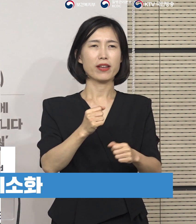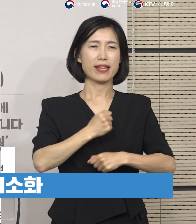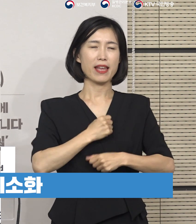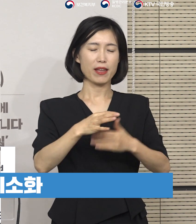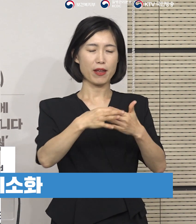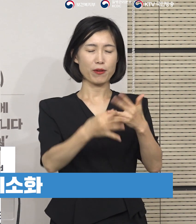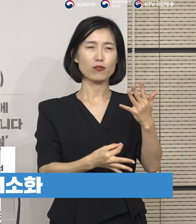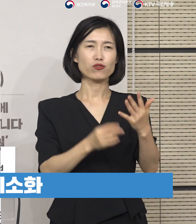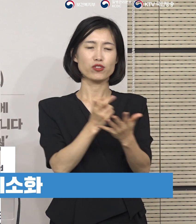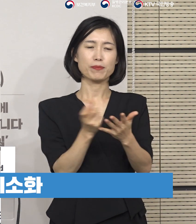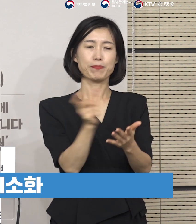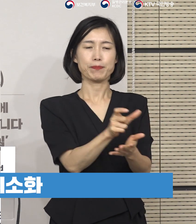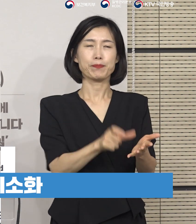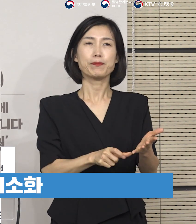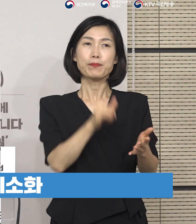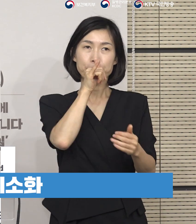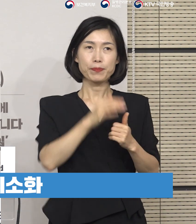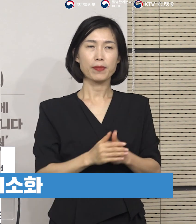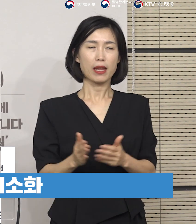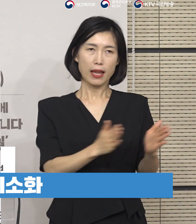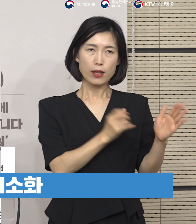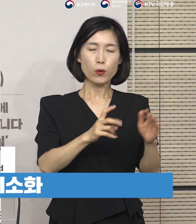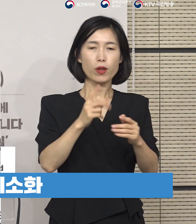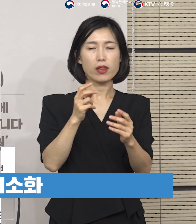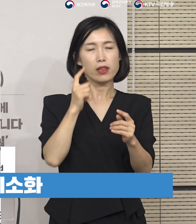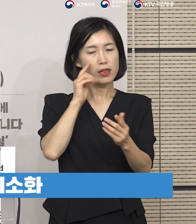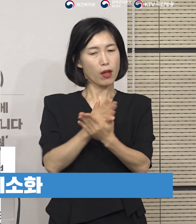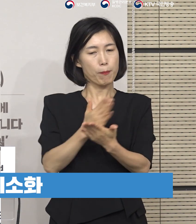이러한 수칙에 포함되어 있습니다. 또